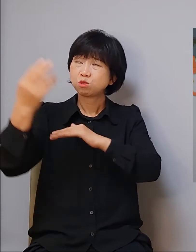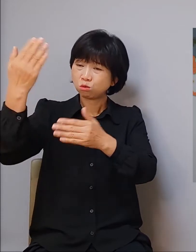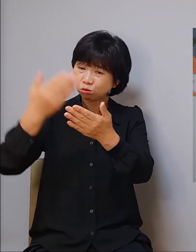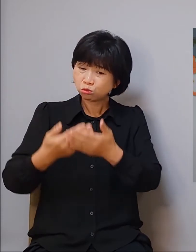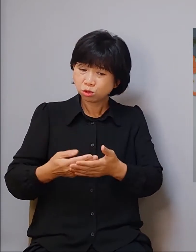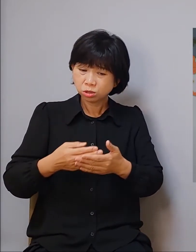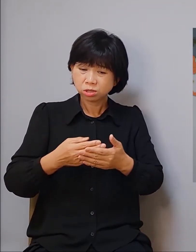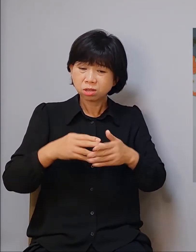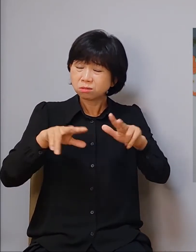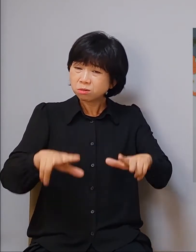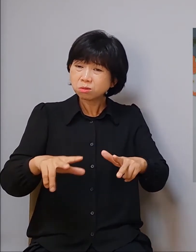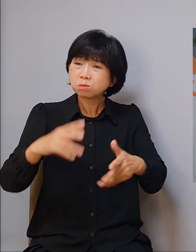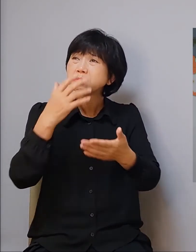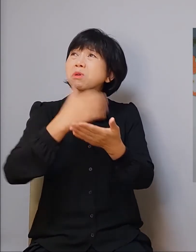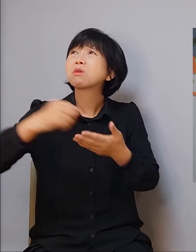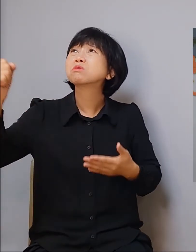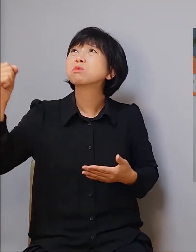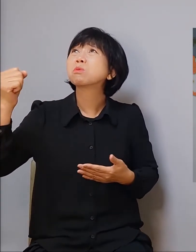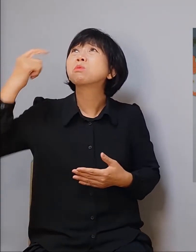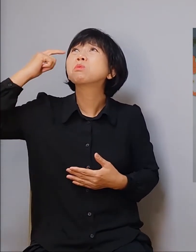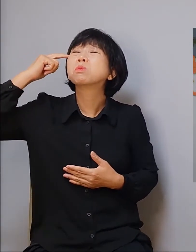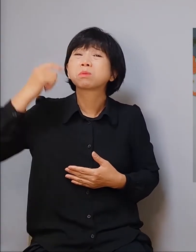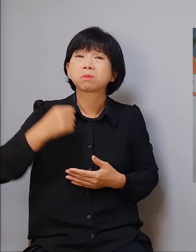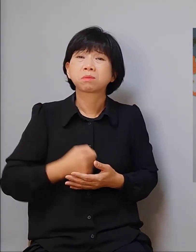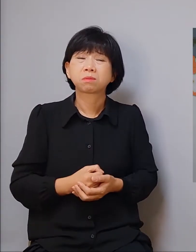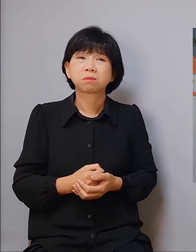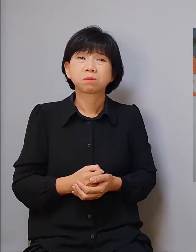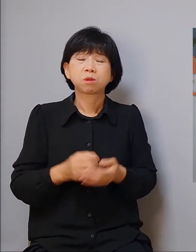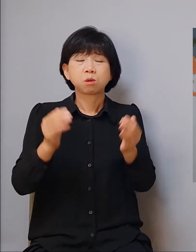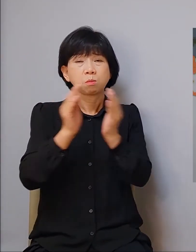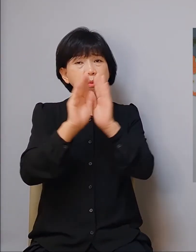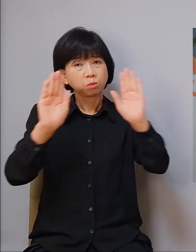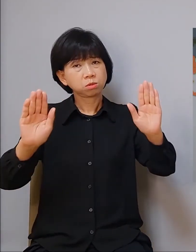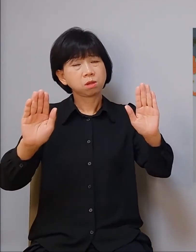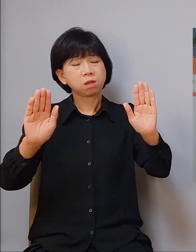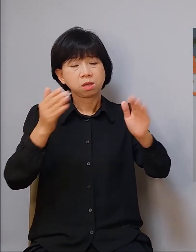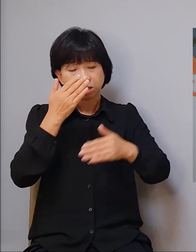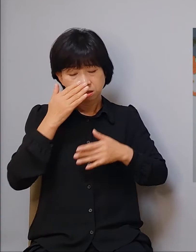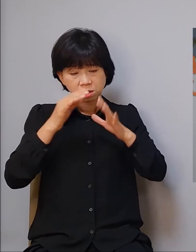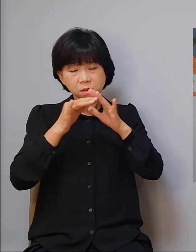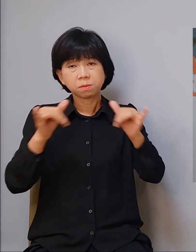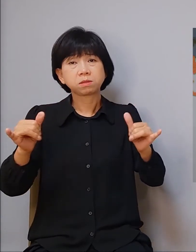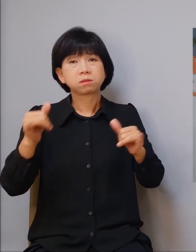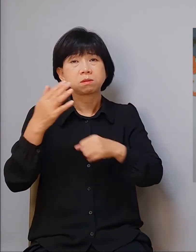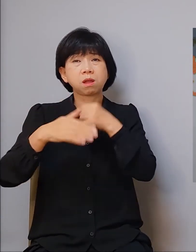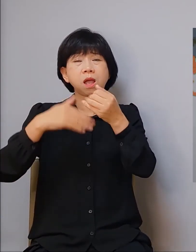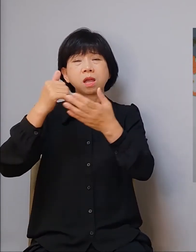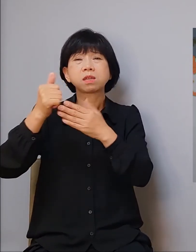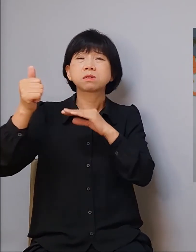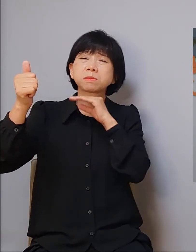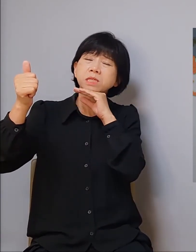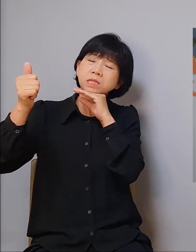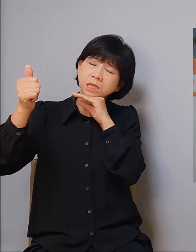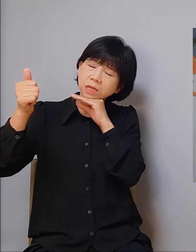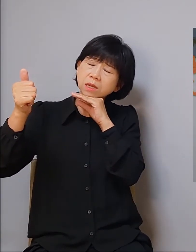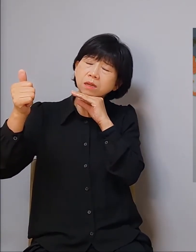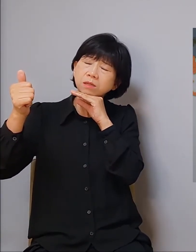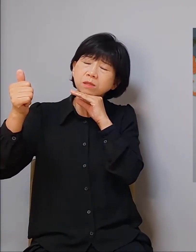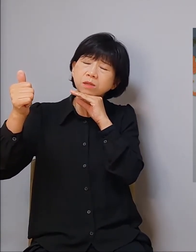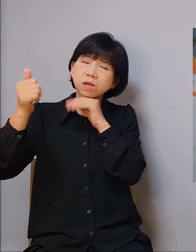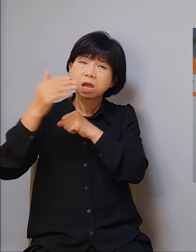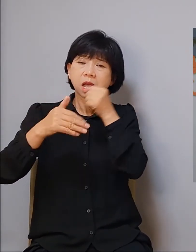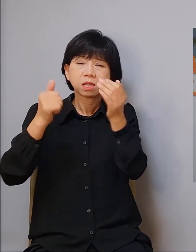거두어 가셨습니다. 여러분, 지금 이 모세와 이스라엘 백성들은요, 하나님을 기다리는 법,